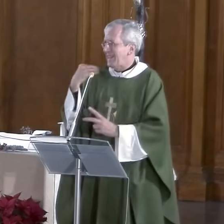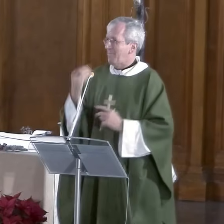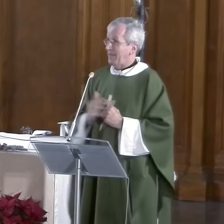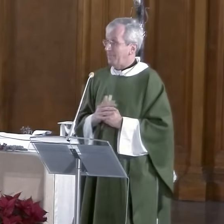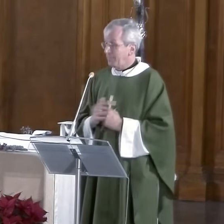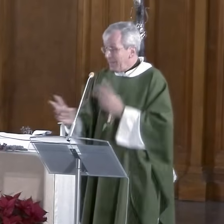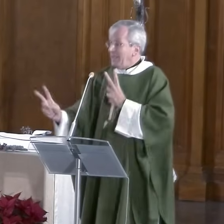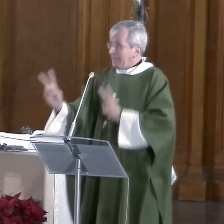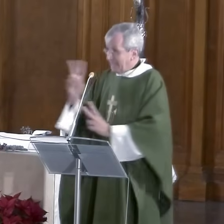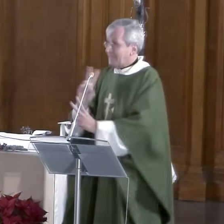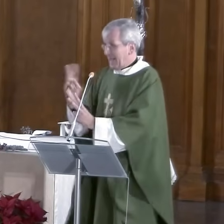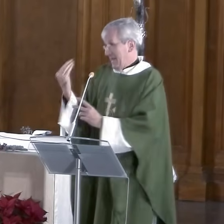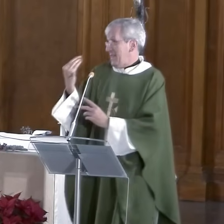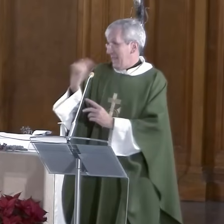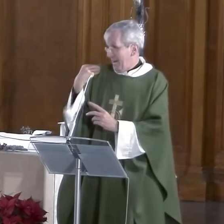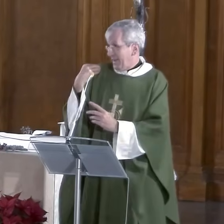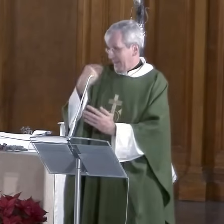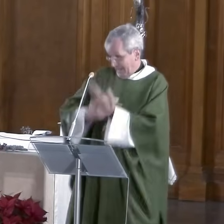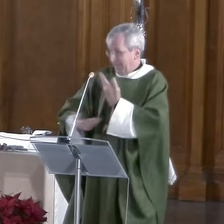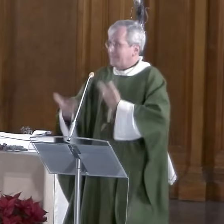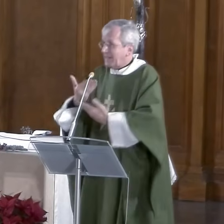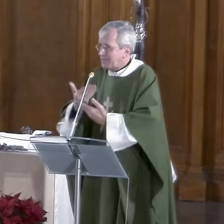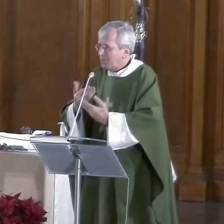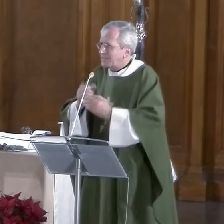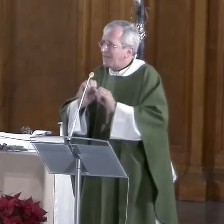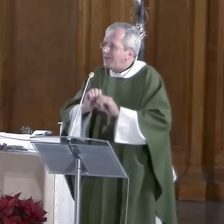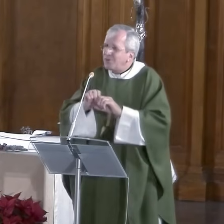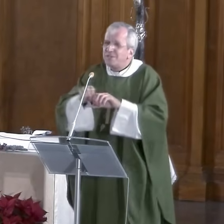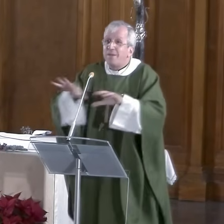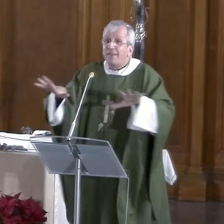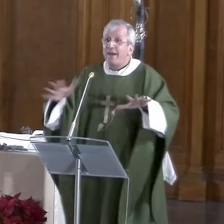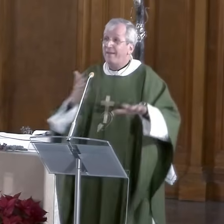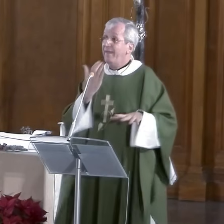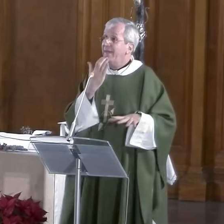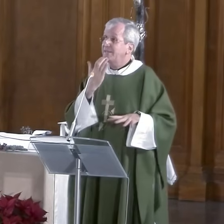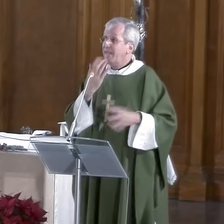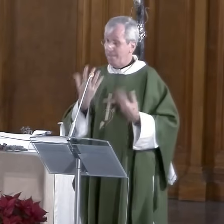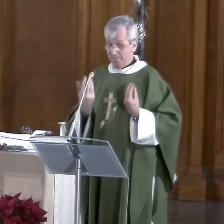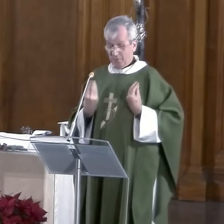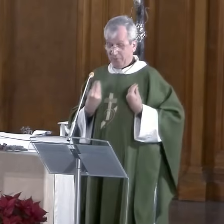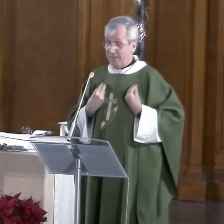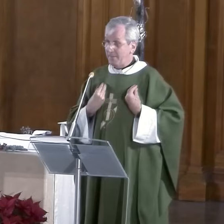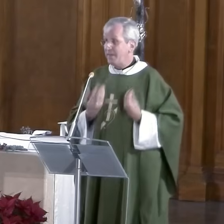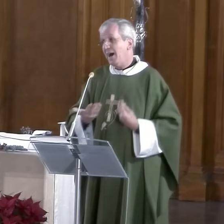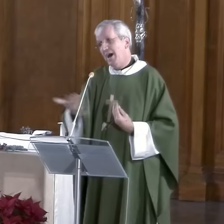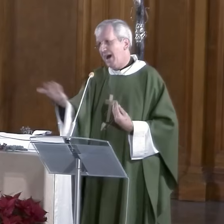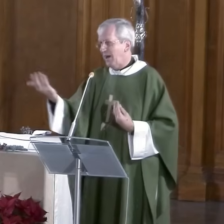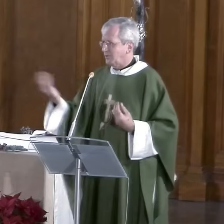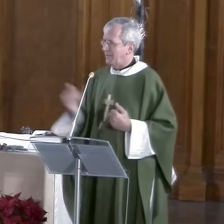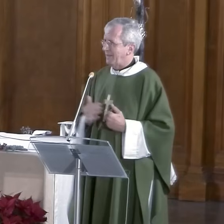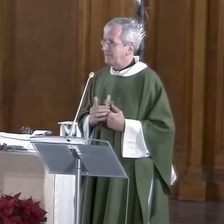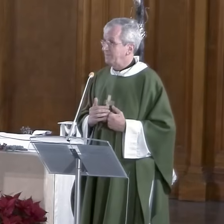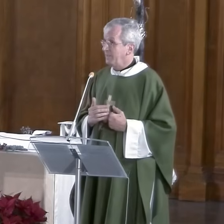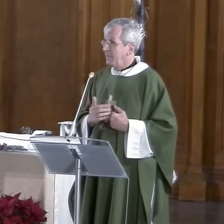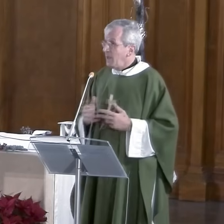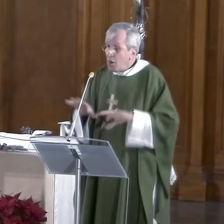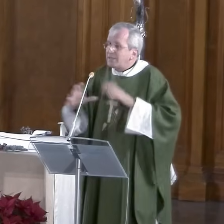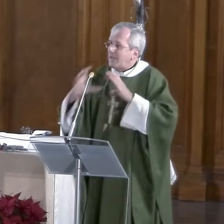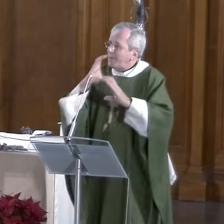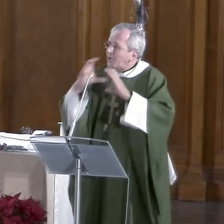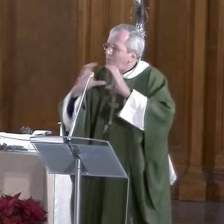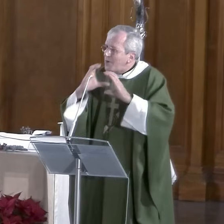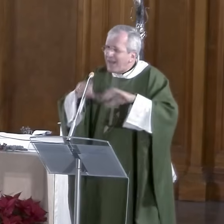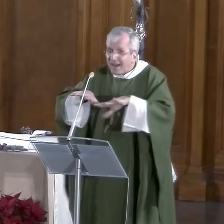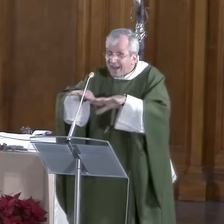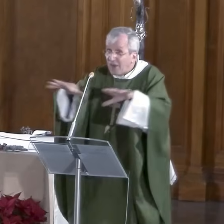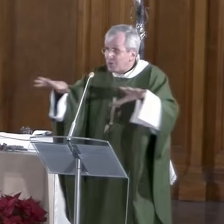esa llamada. Y esa llamada y esa respuesta nos lleva a dar ese ejemplo de vida a los demás.